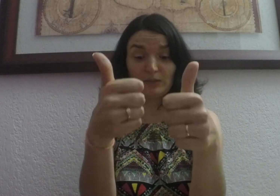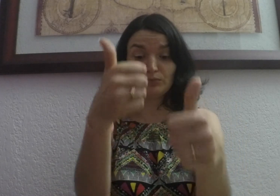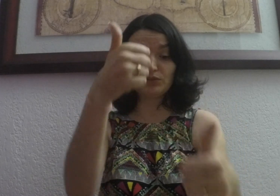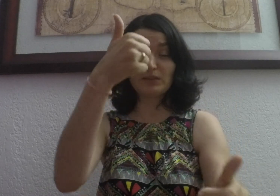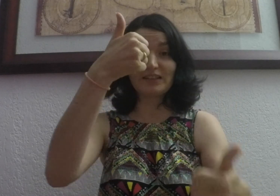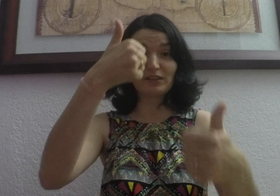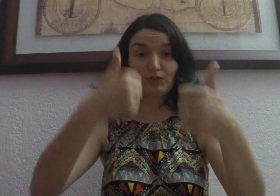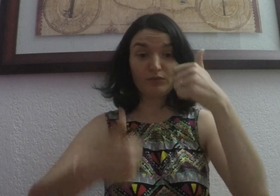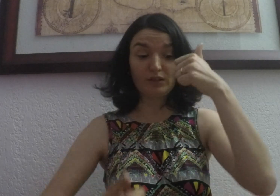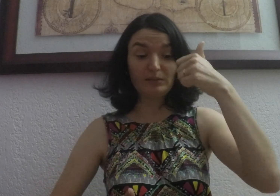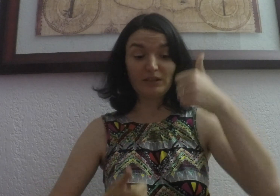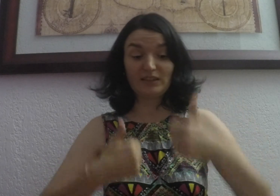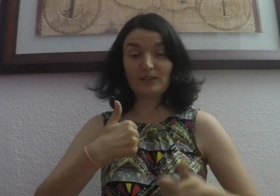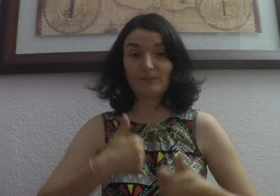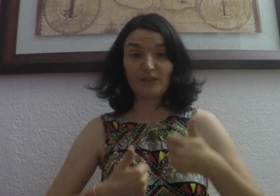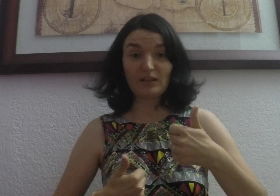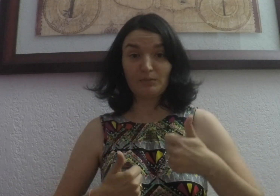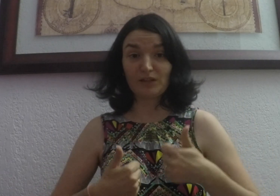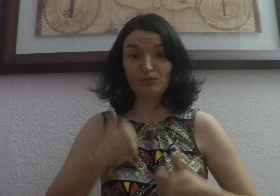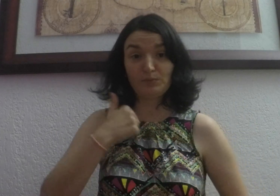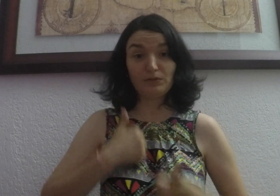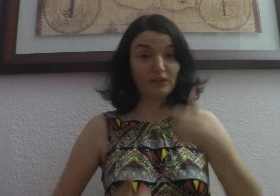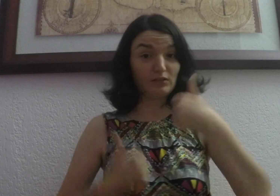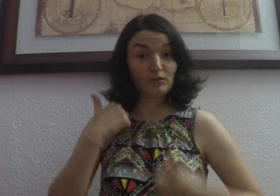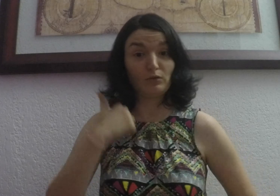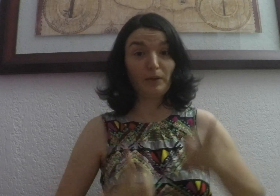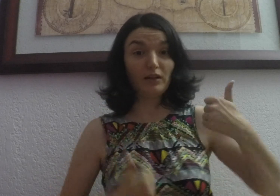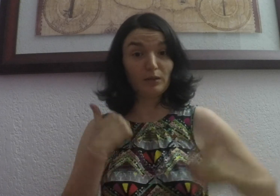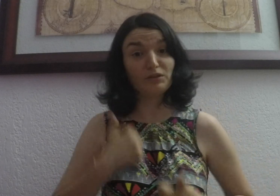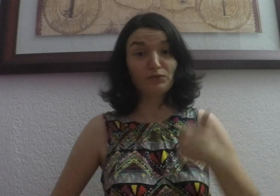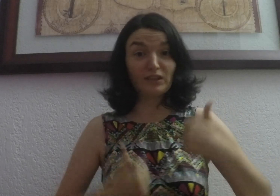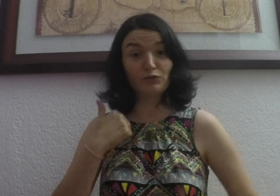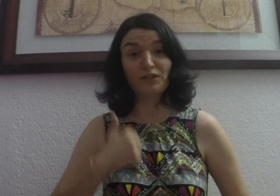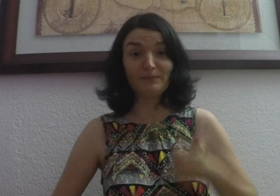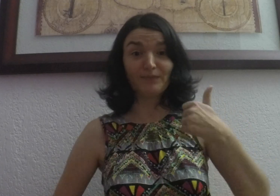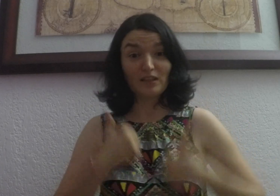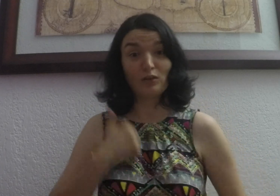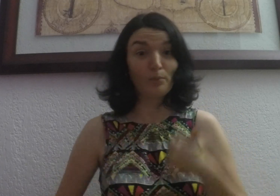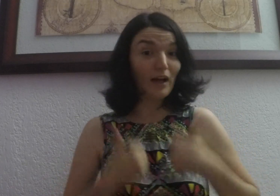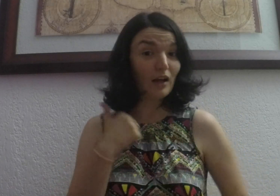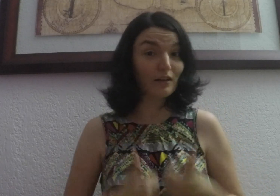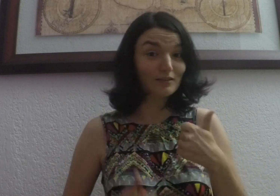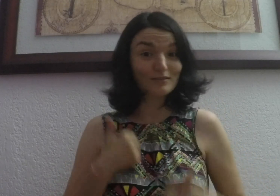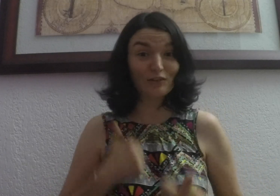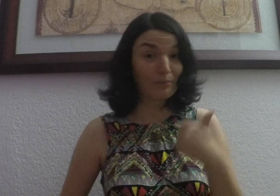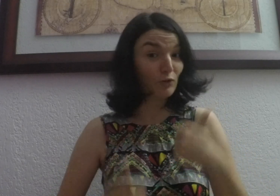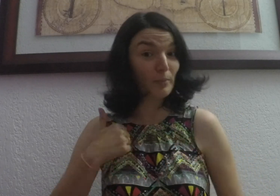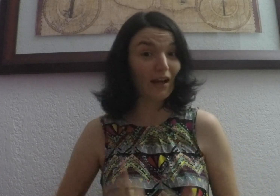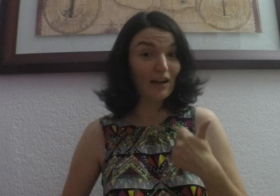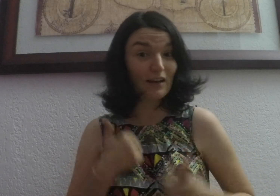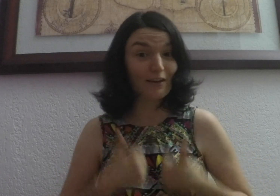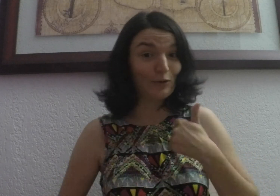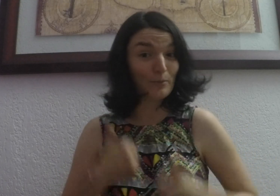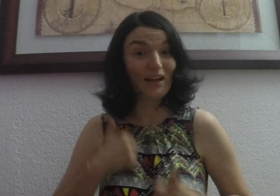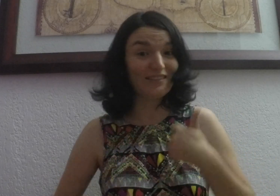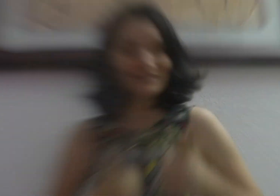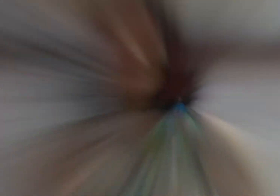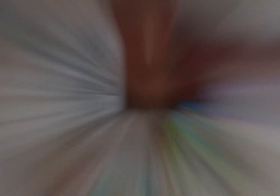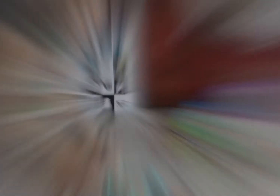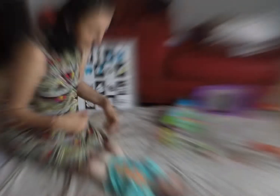pouces, mais là, cette fois, vous les mettez près de vous et puis vous faites le bain, comme si vous savonnez. Le bain, on va prendre le bain. Le bain, on va prendre